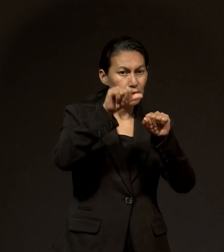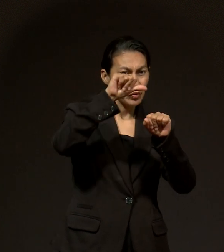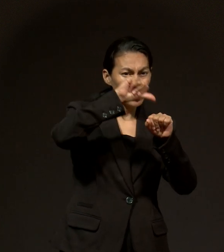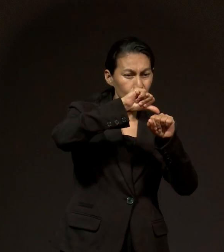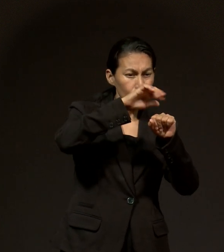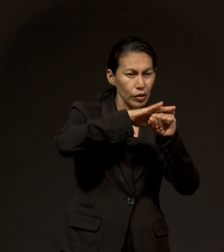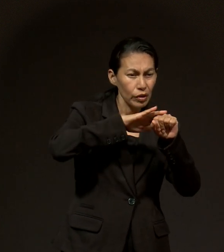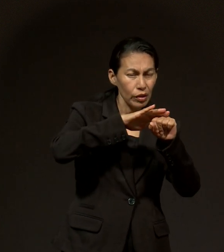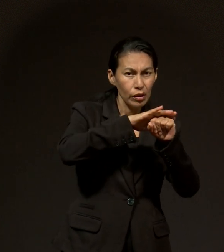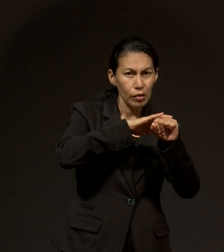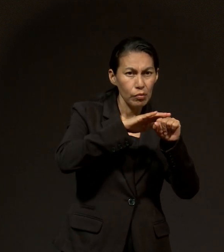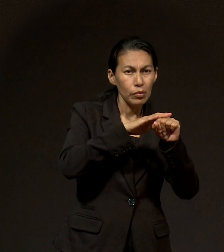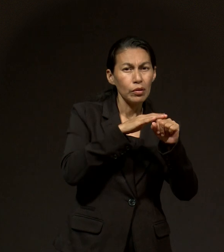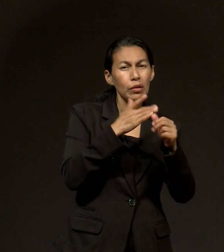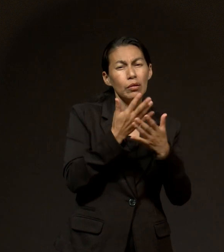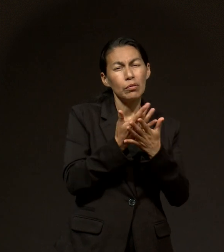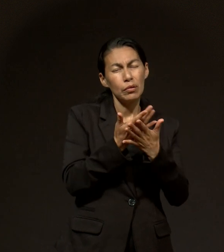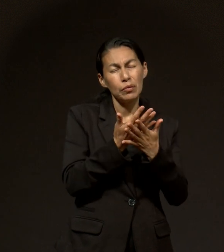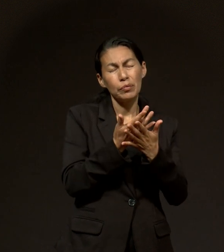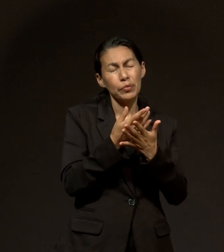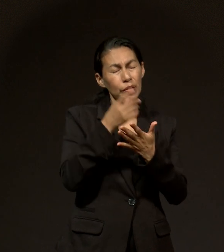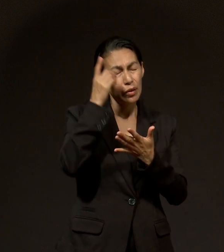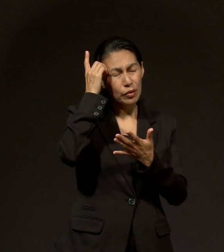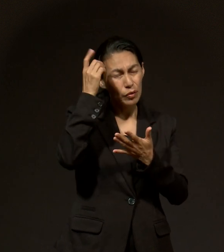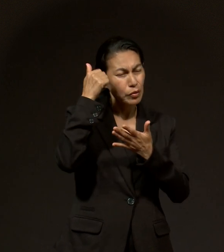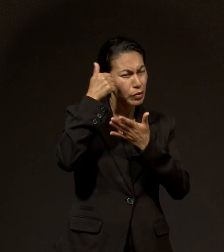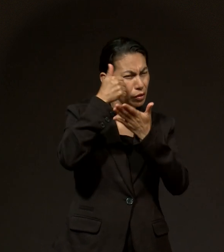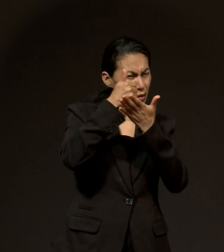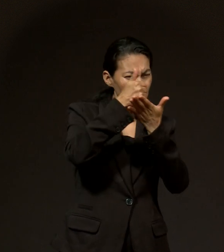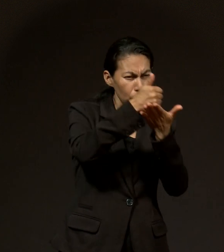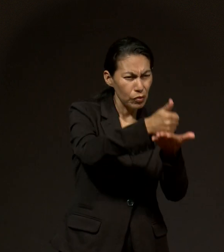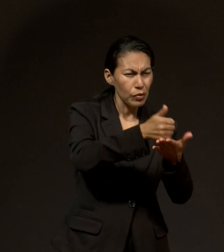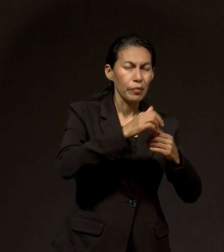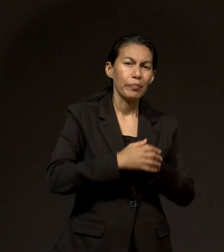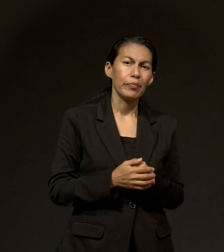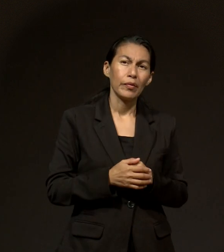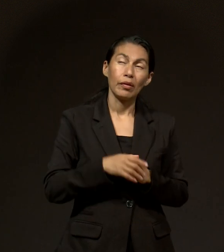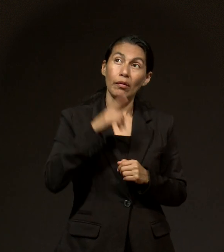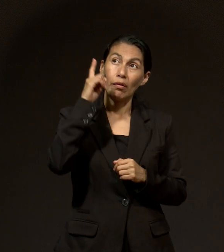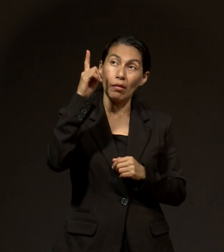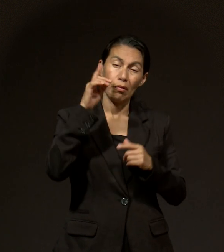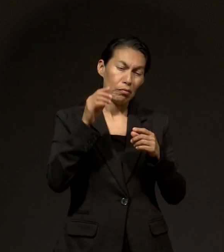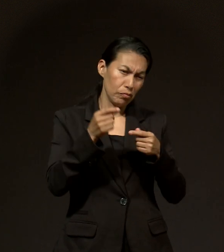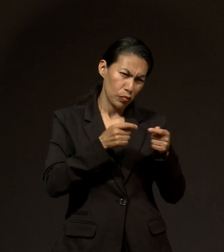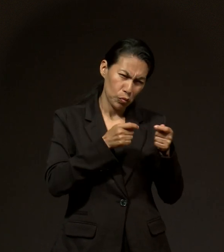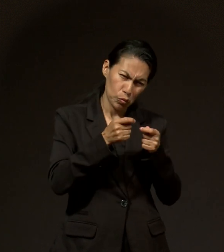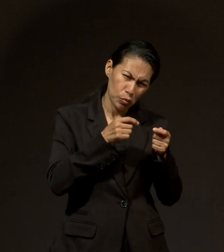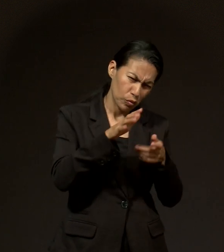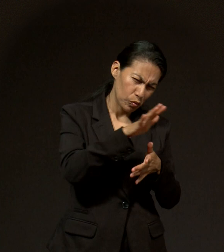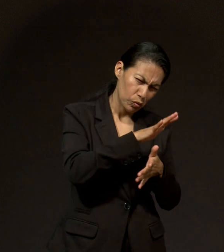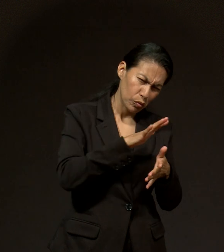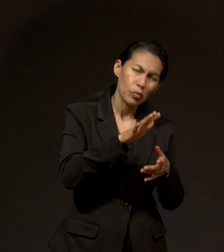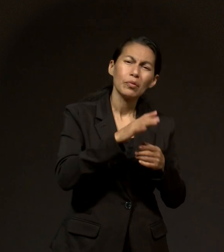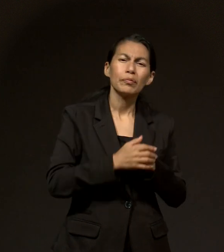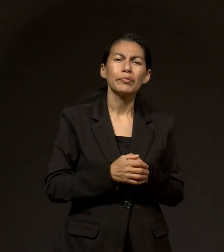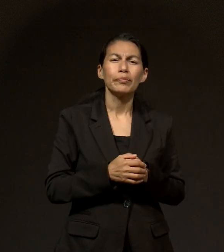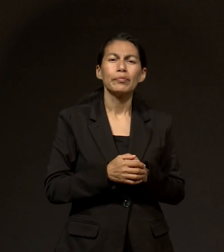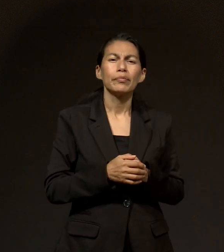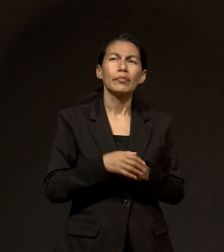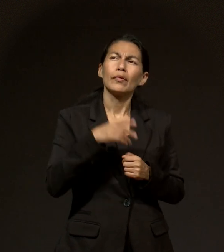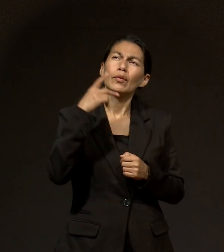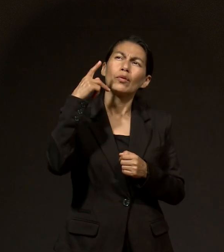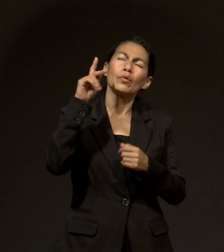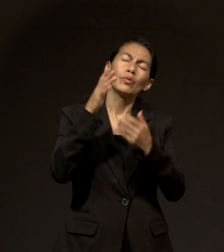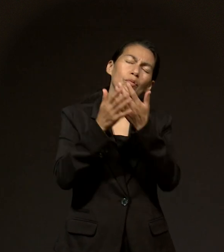Dios Pensamos en que el Señor La tiene en sus manos de amor Y yo estoy